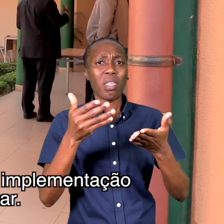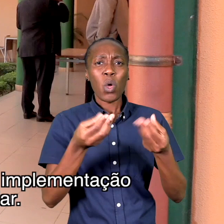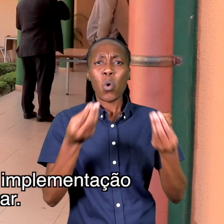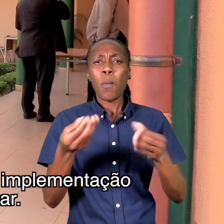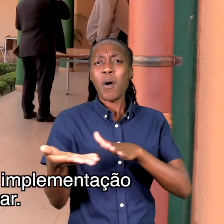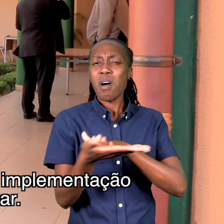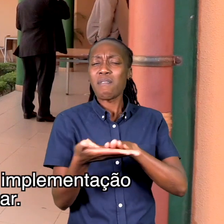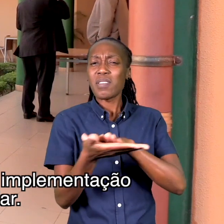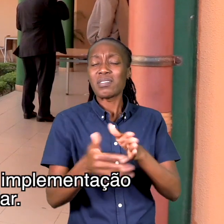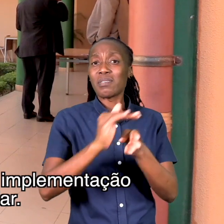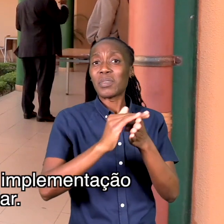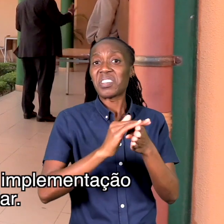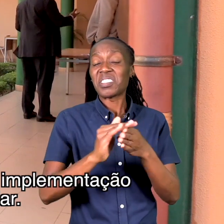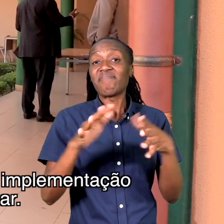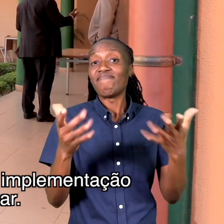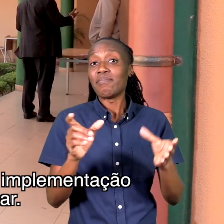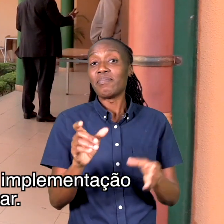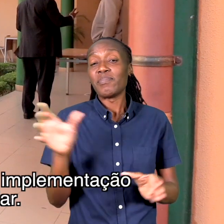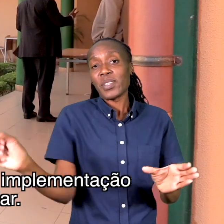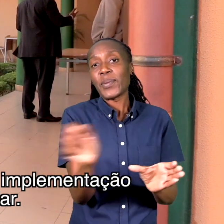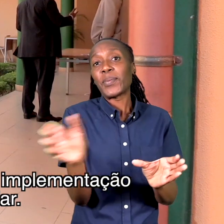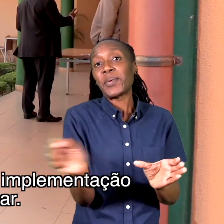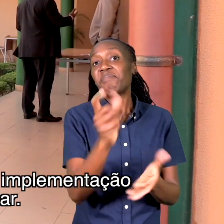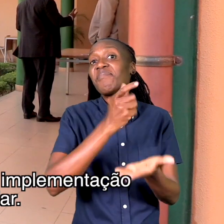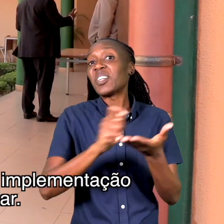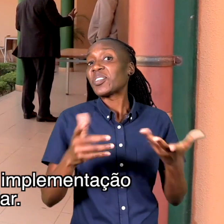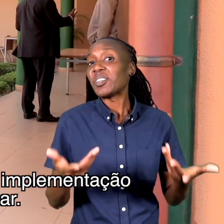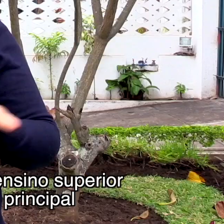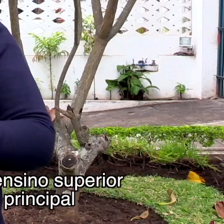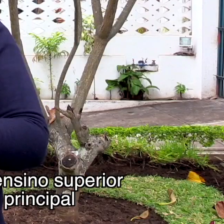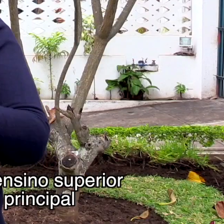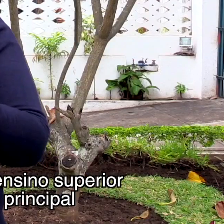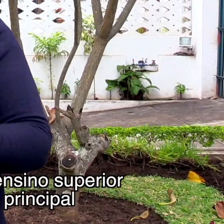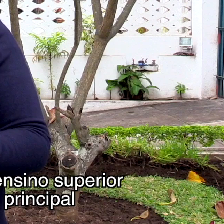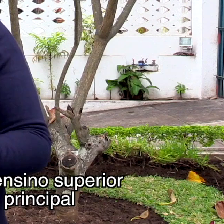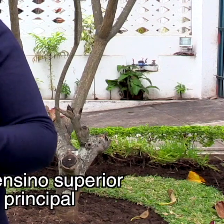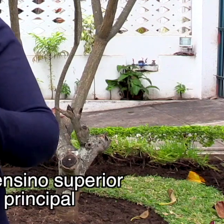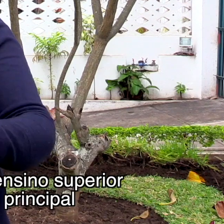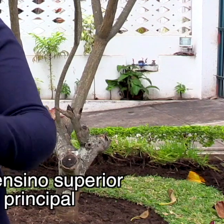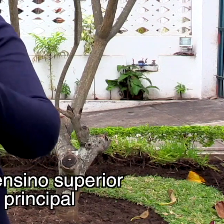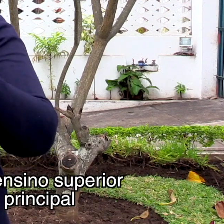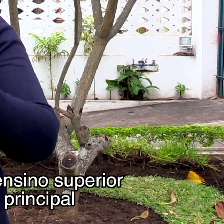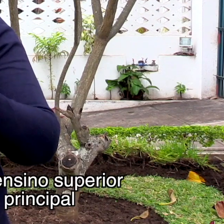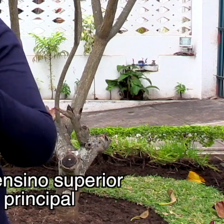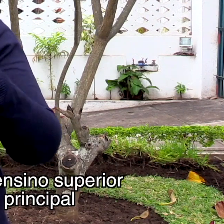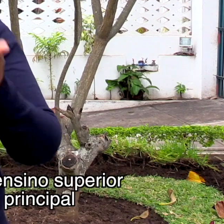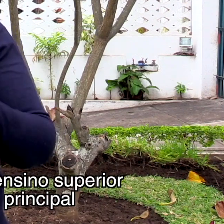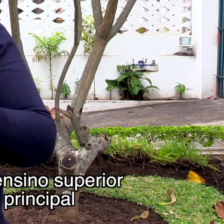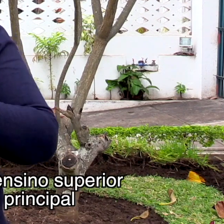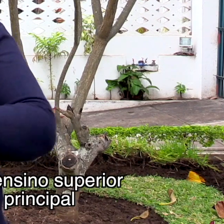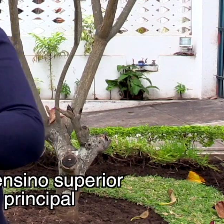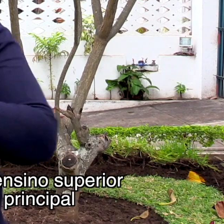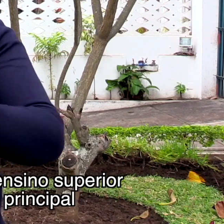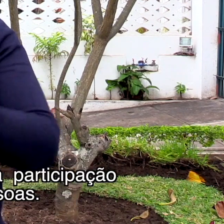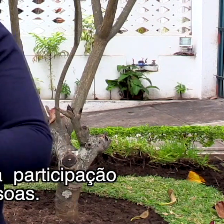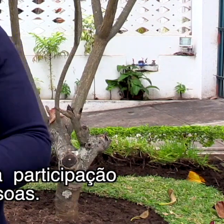fase de implementação é mesmo integração escolar. Importa referir que o simpósio sobre ensino